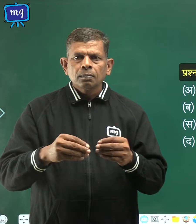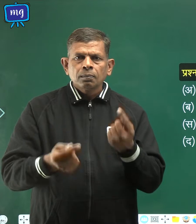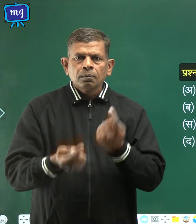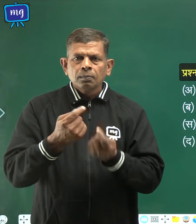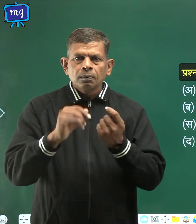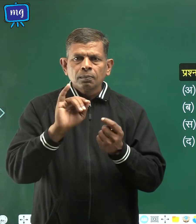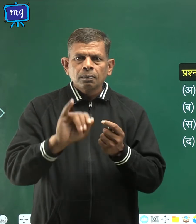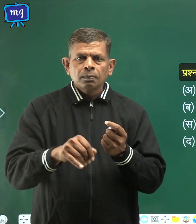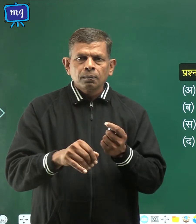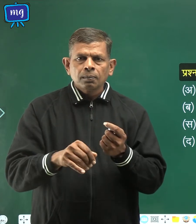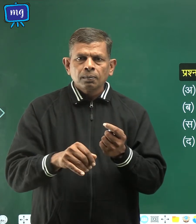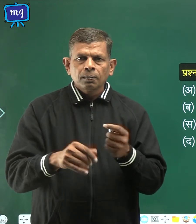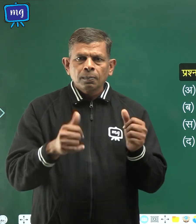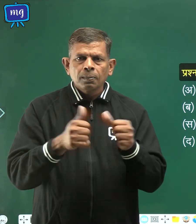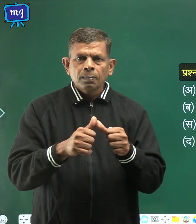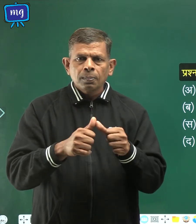अ